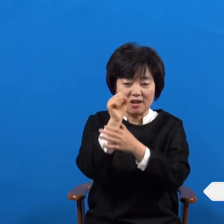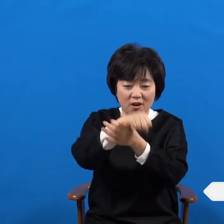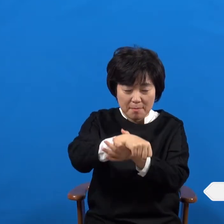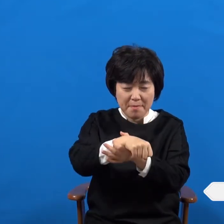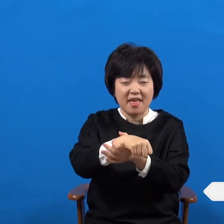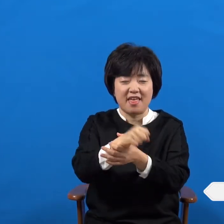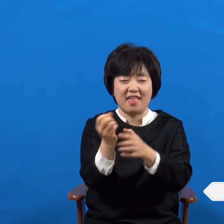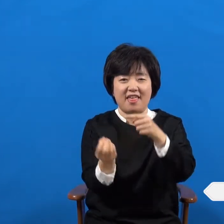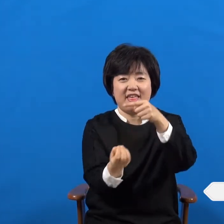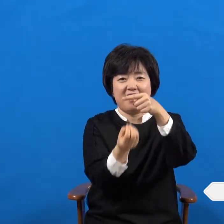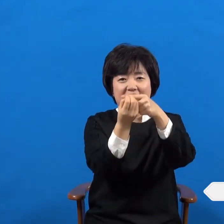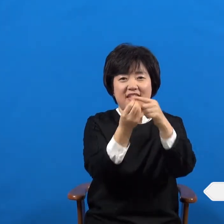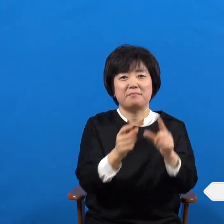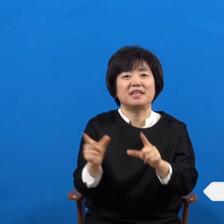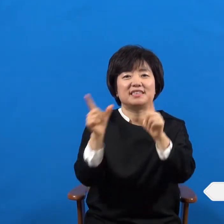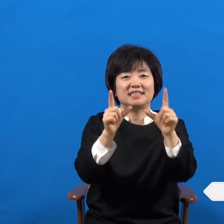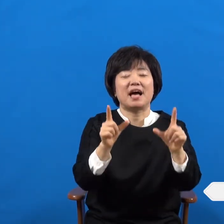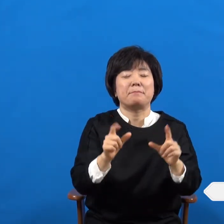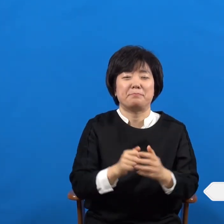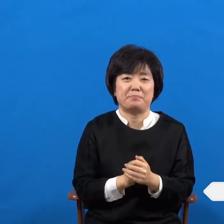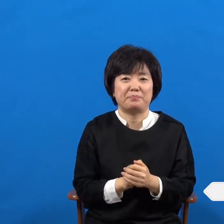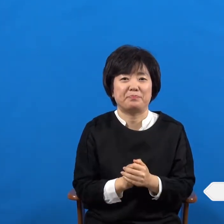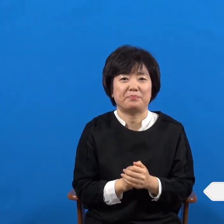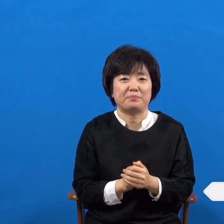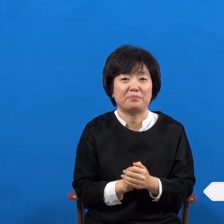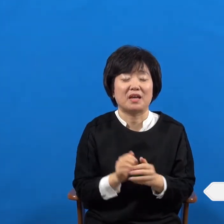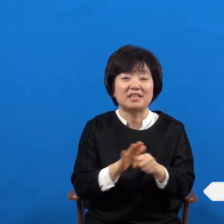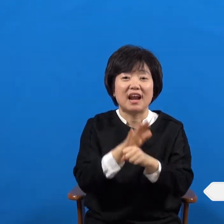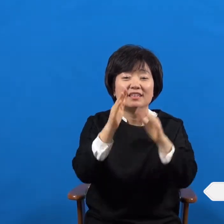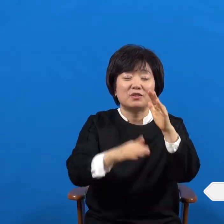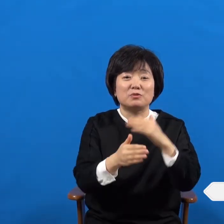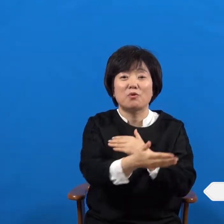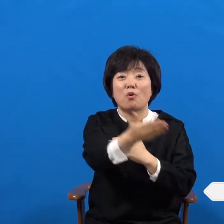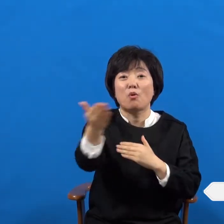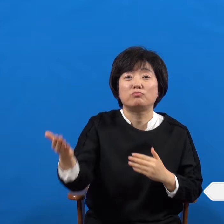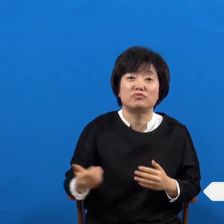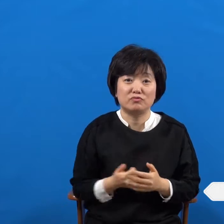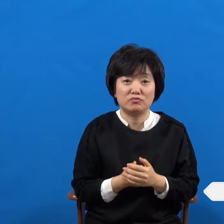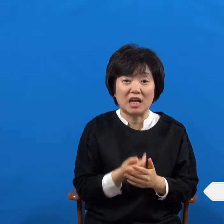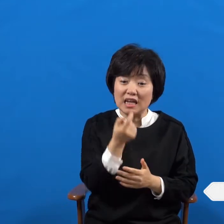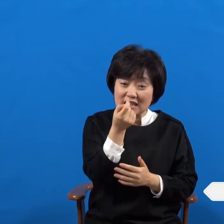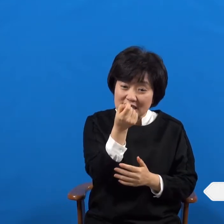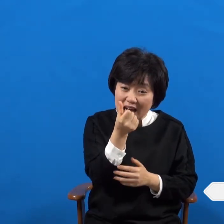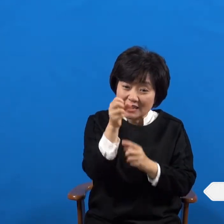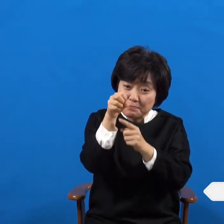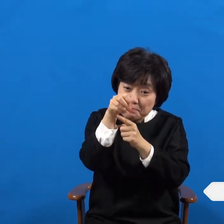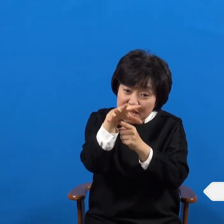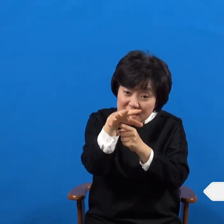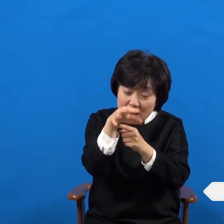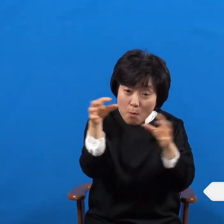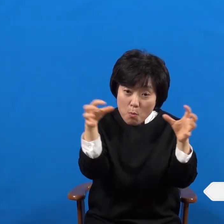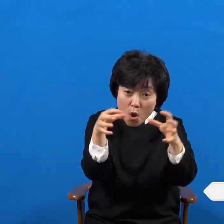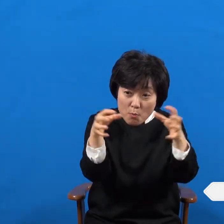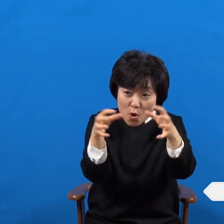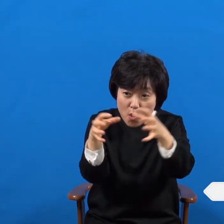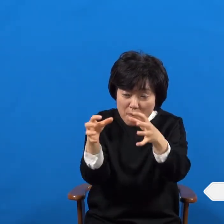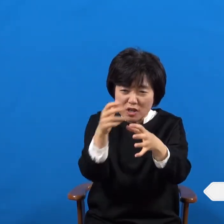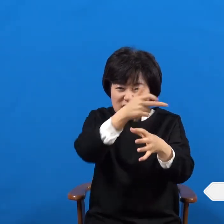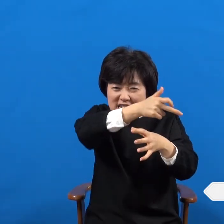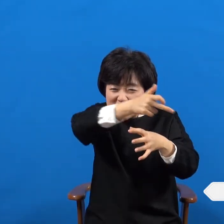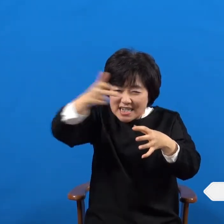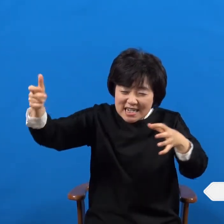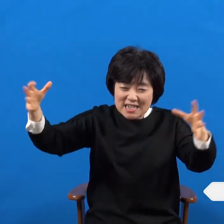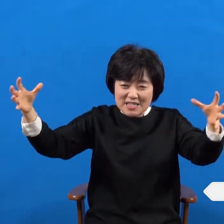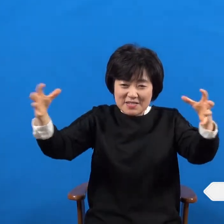삶. 사랑해요 여러분, 적은 빛들이 교회에 모여서 큰 빛을 내는